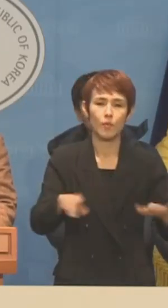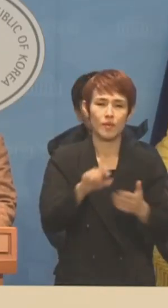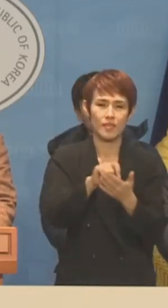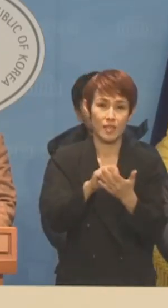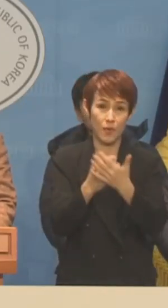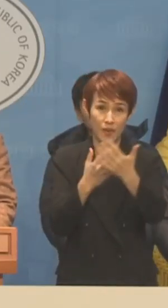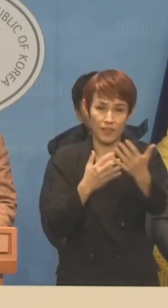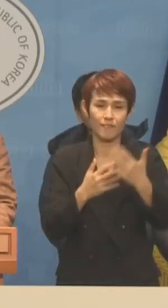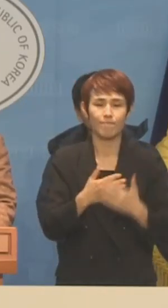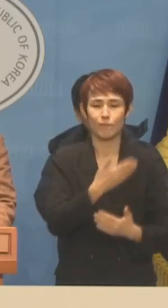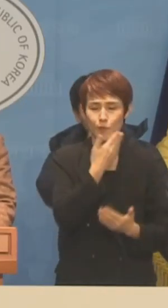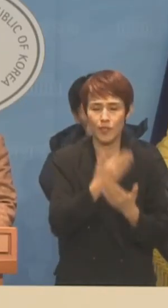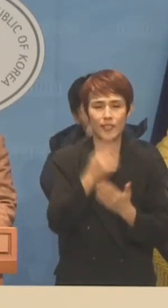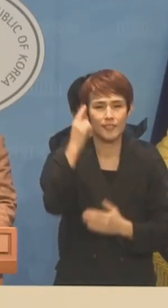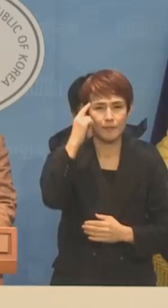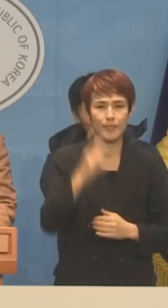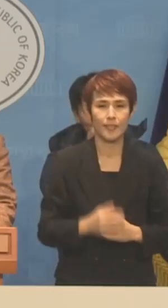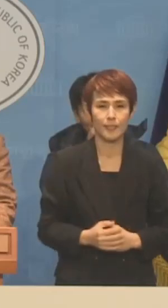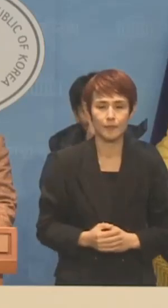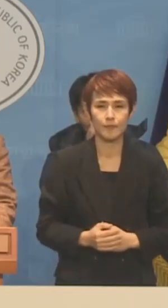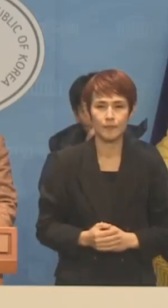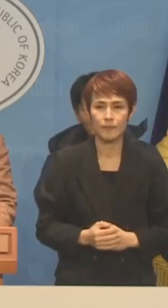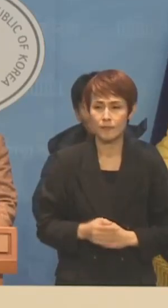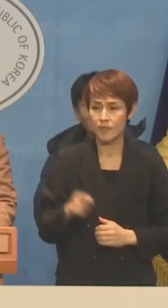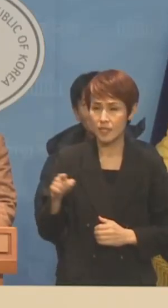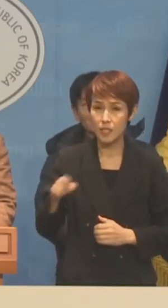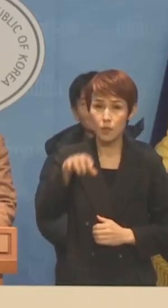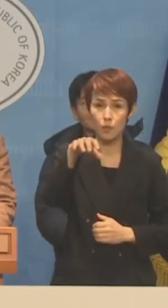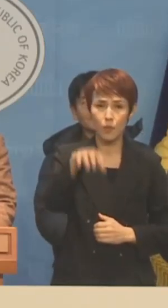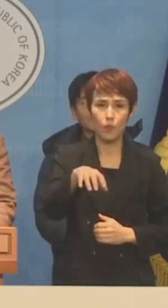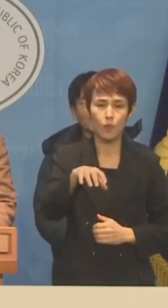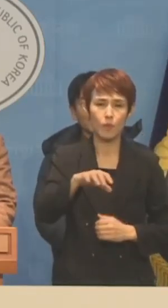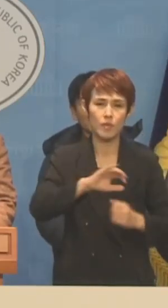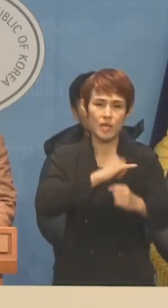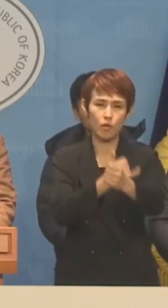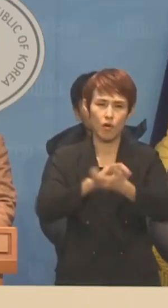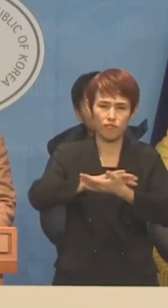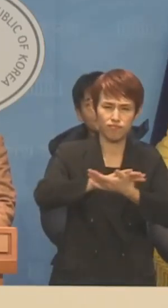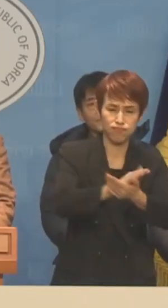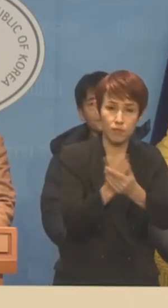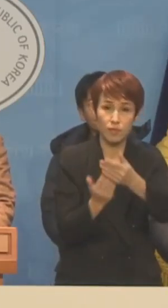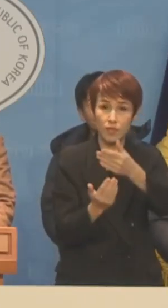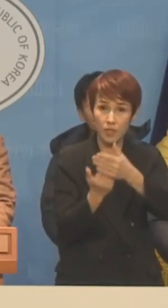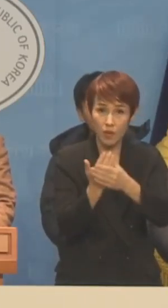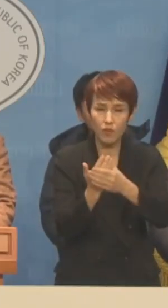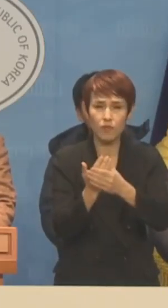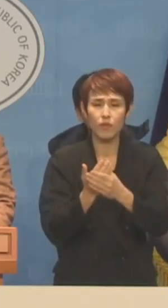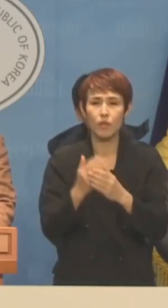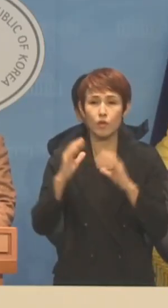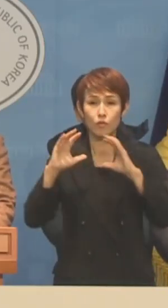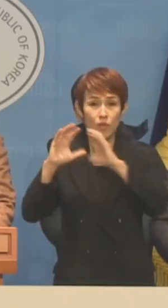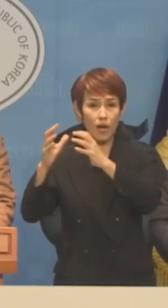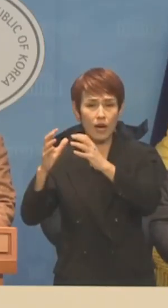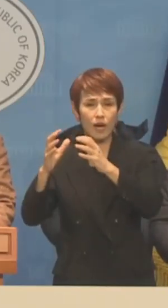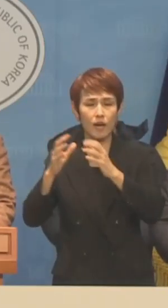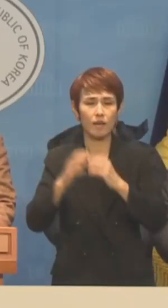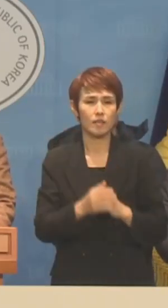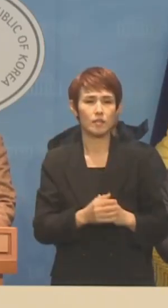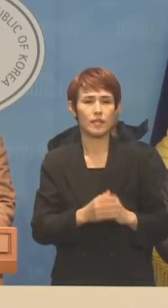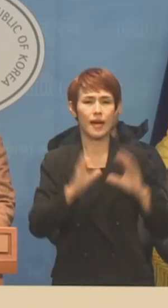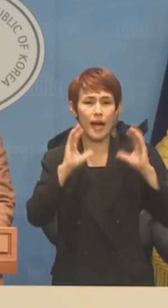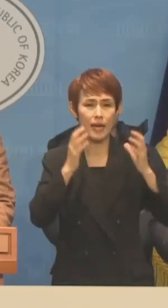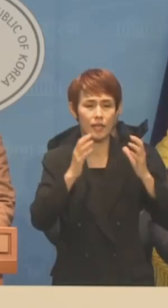생각합니다. 성감학원 인권유린 사건은 국가가 아동을 대상으로 극심한 노역과 폭력, 굶주림과